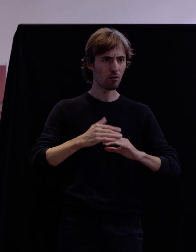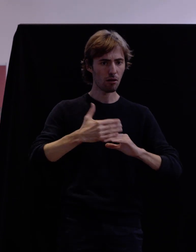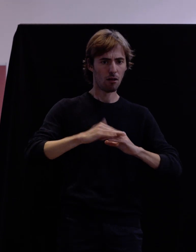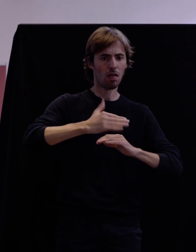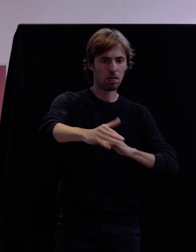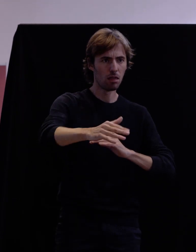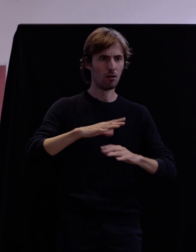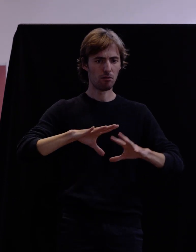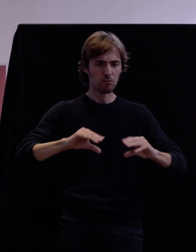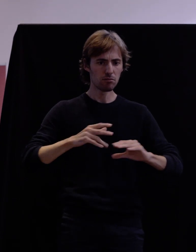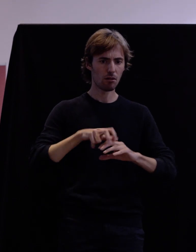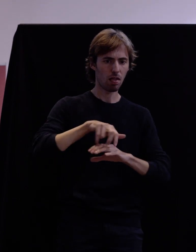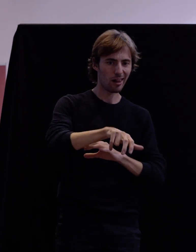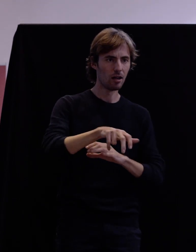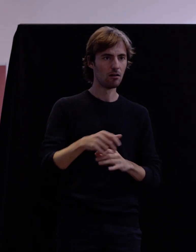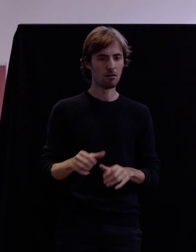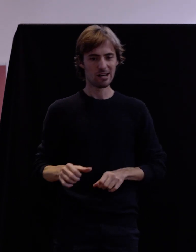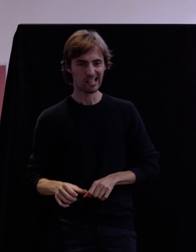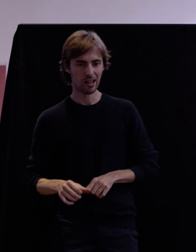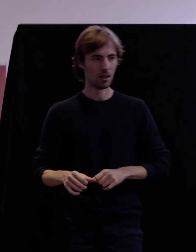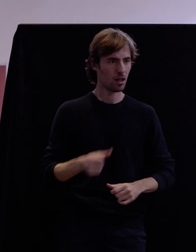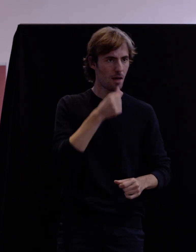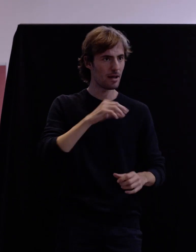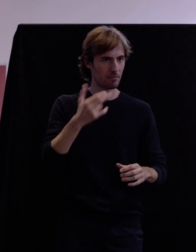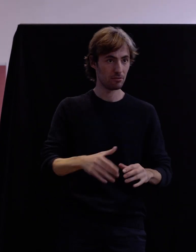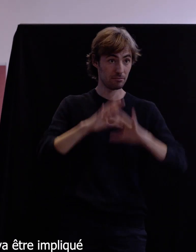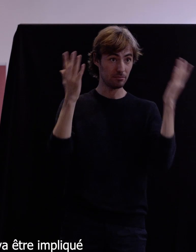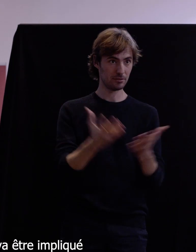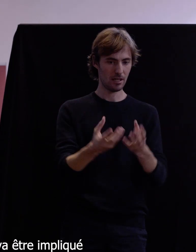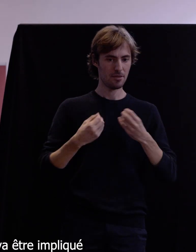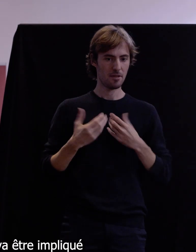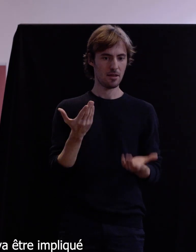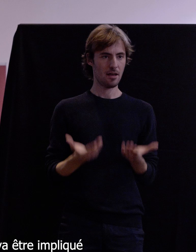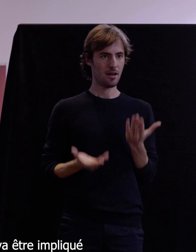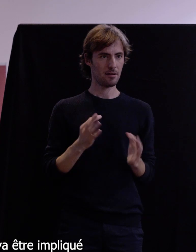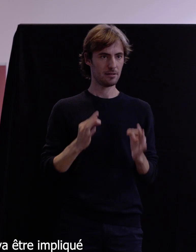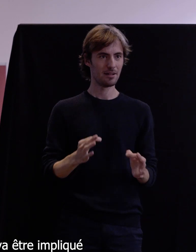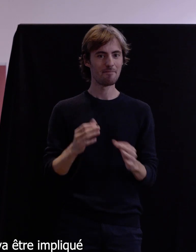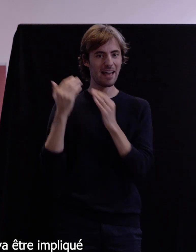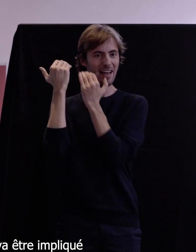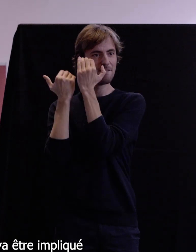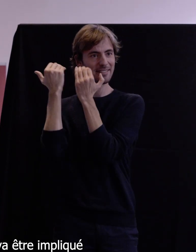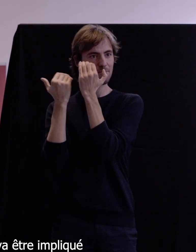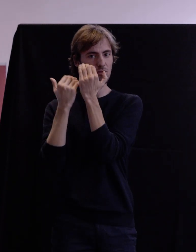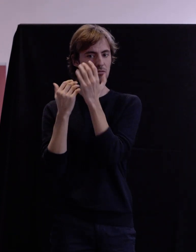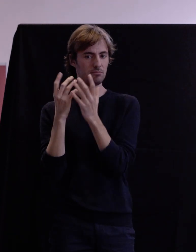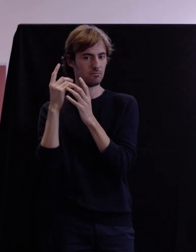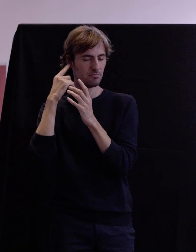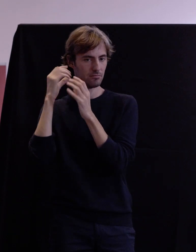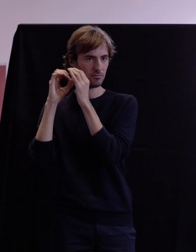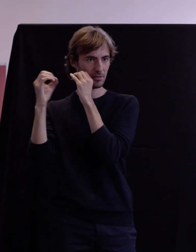mal quand j'appuie? C'est tout un ensemble de choses. Et ce vestibule, il va être impliqué dans beaucoup de